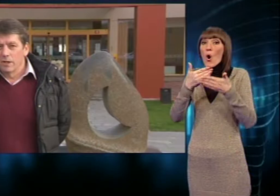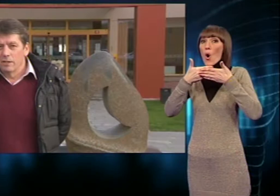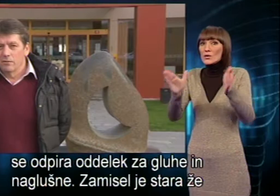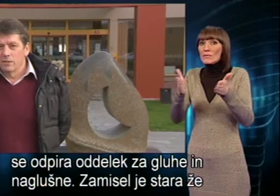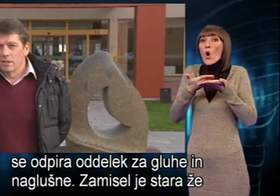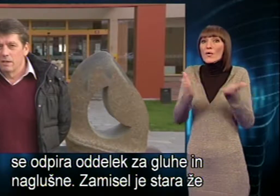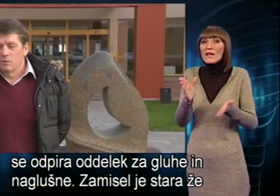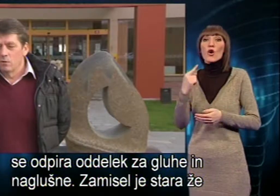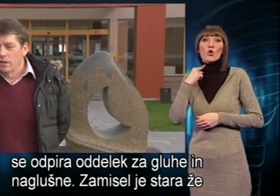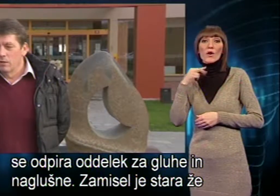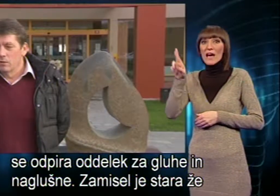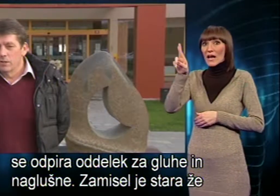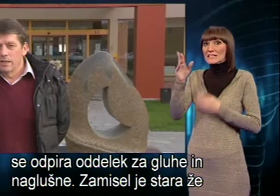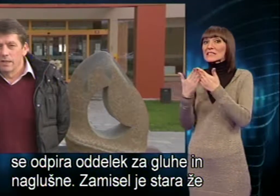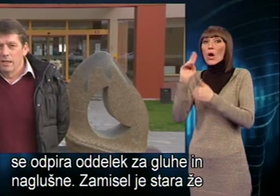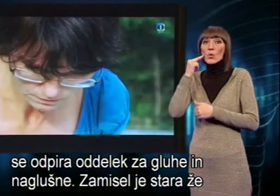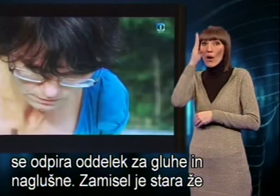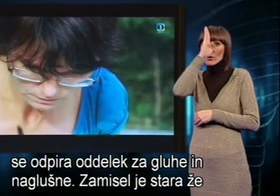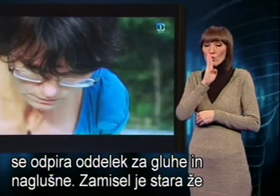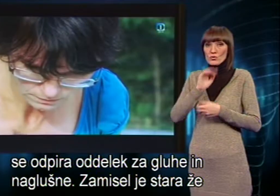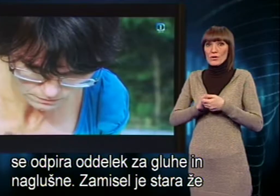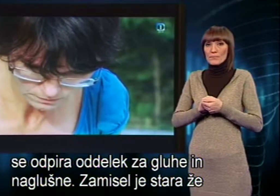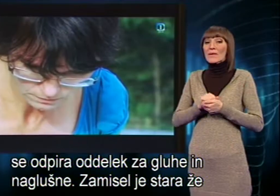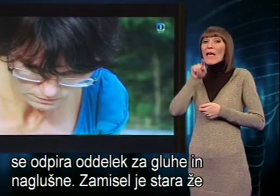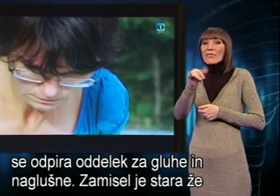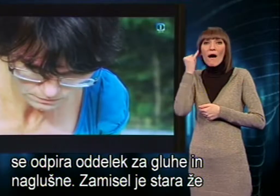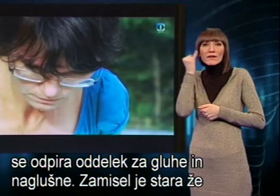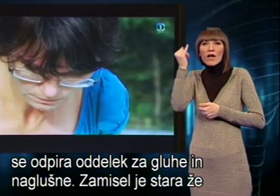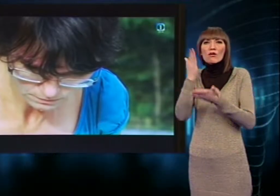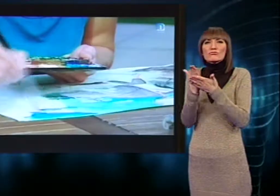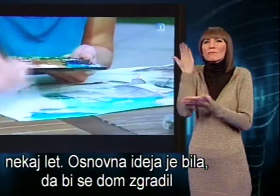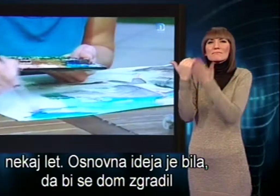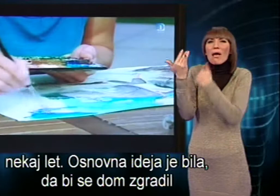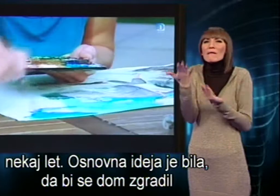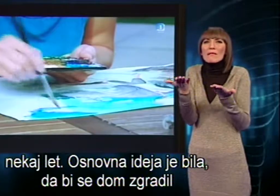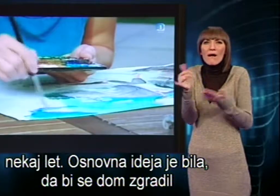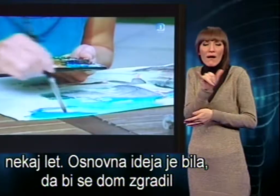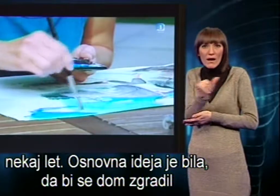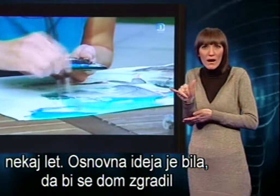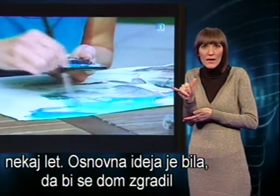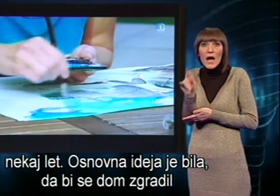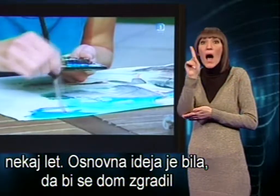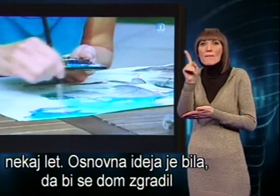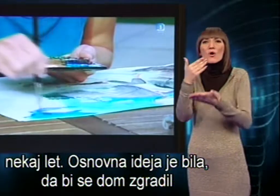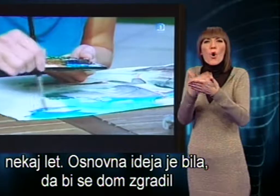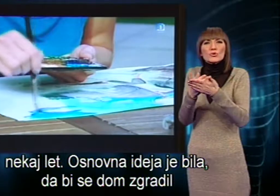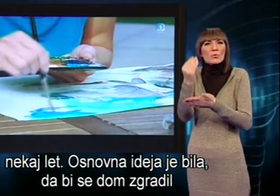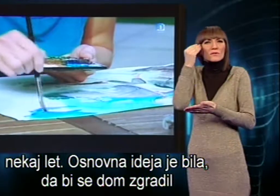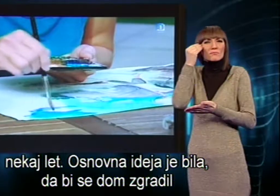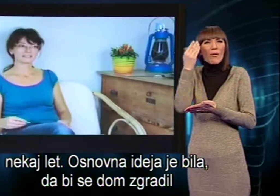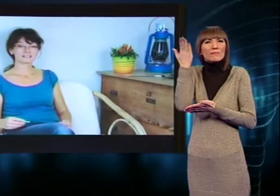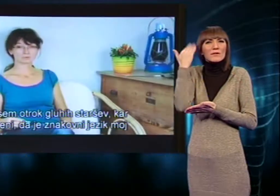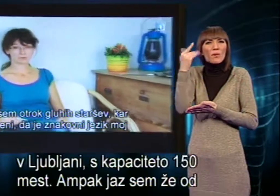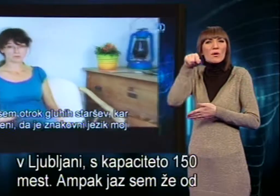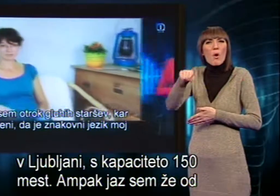v Gornji Radgoni za gluhe in naglušne. Ideja je bila že nekaj let, ampak osnovna ideja je bila, da bi se dom